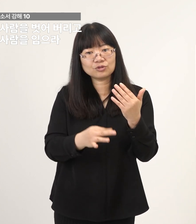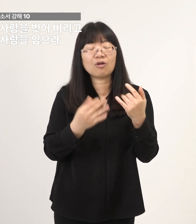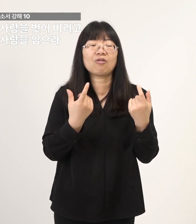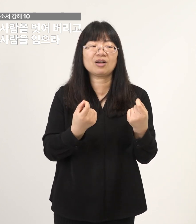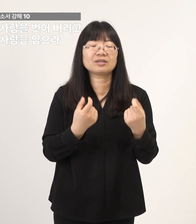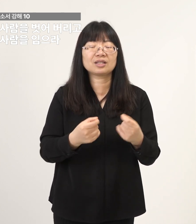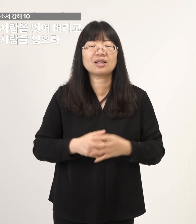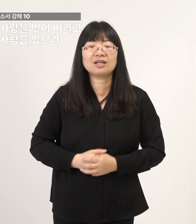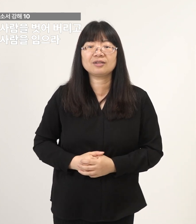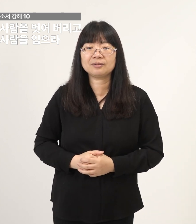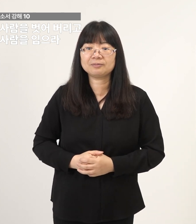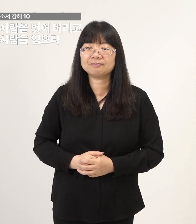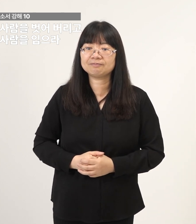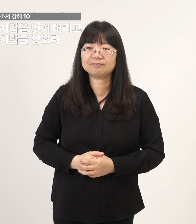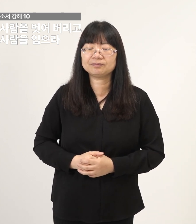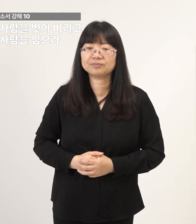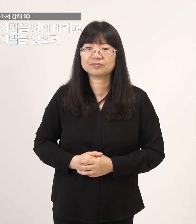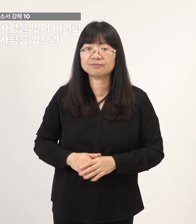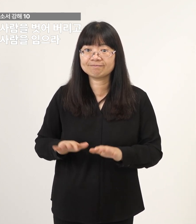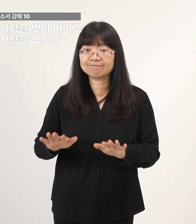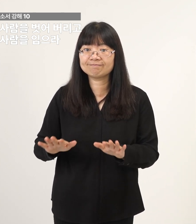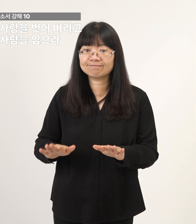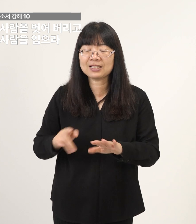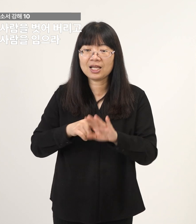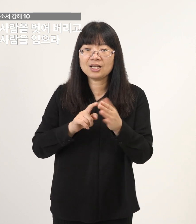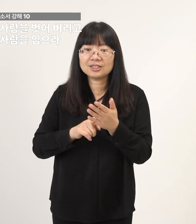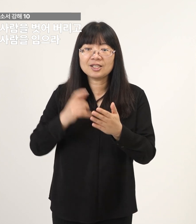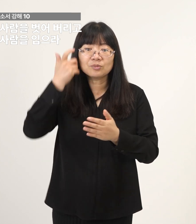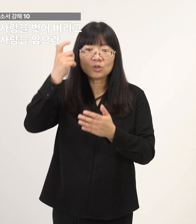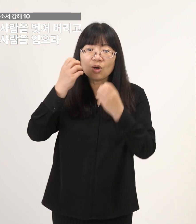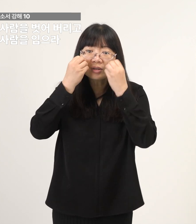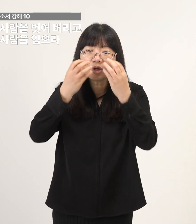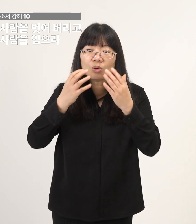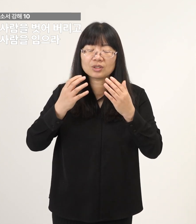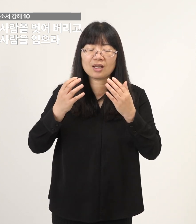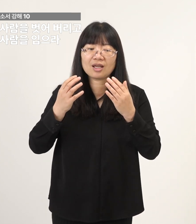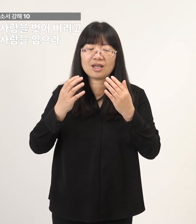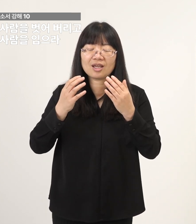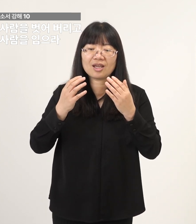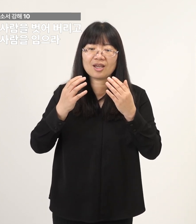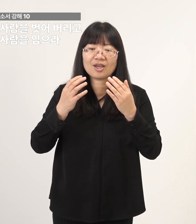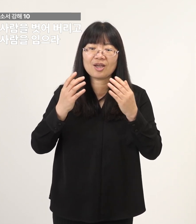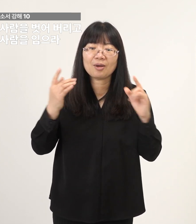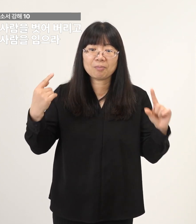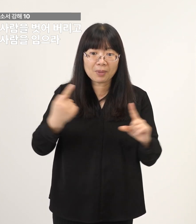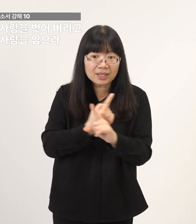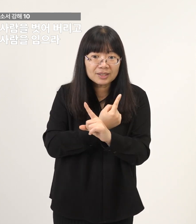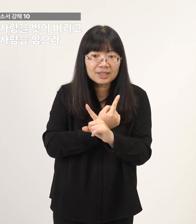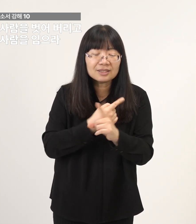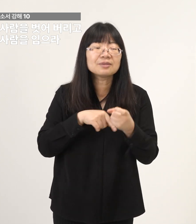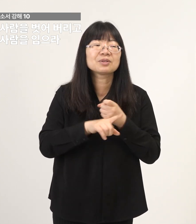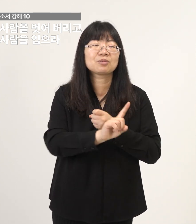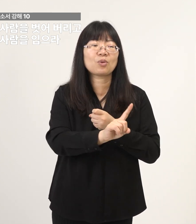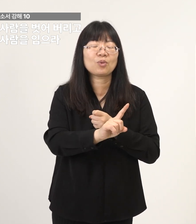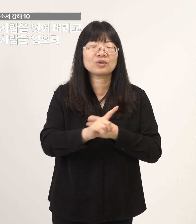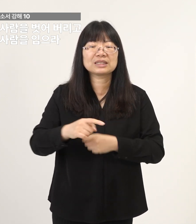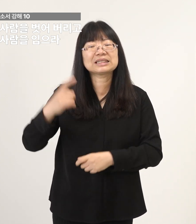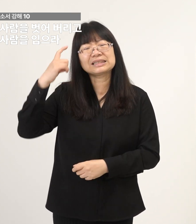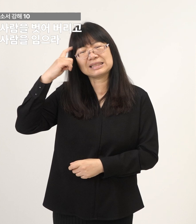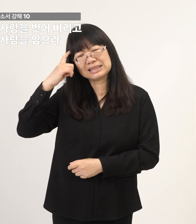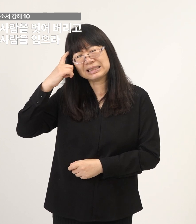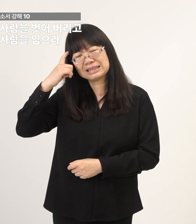그래서 여기 심령이 새롭게 되어라는 말은 말하자면 사고방식을